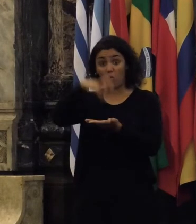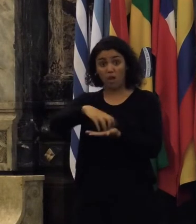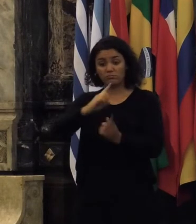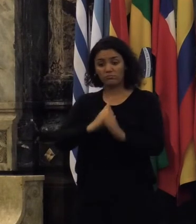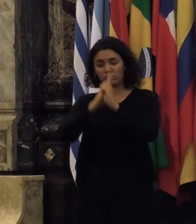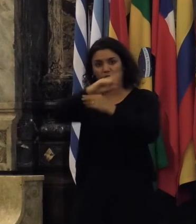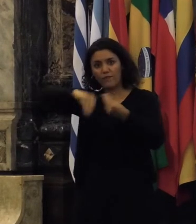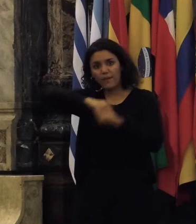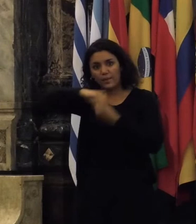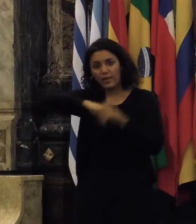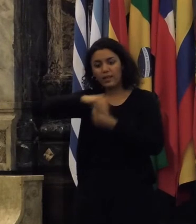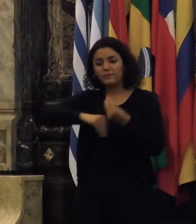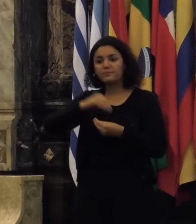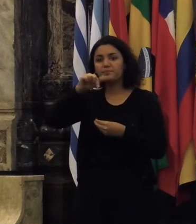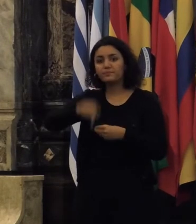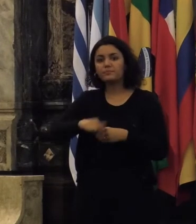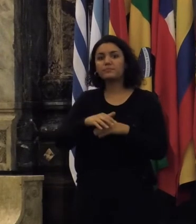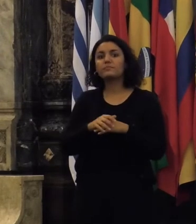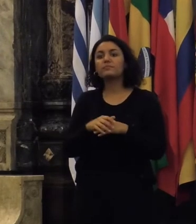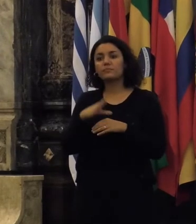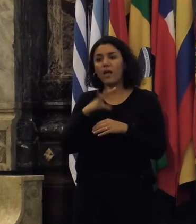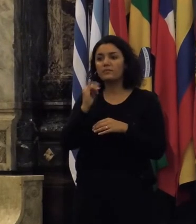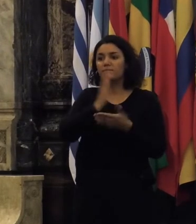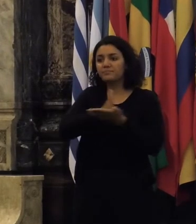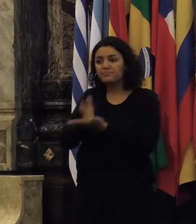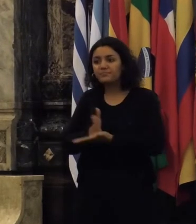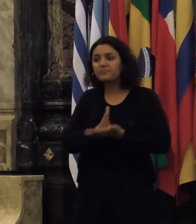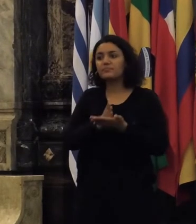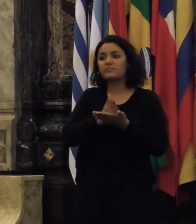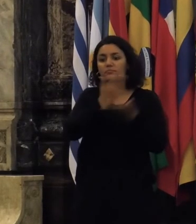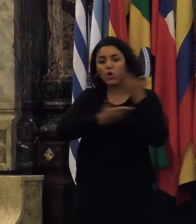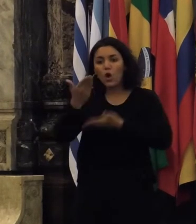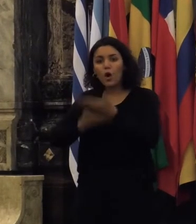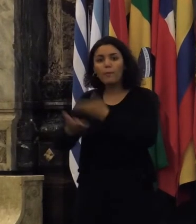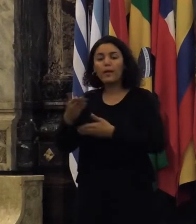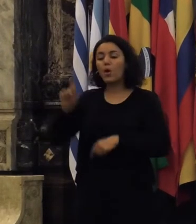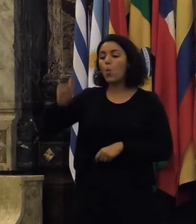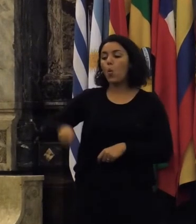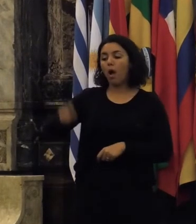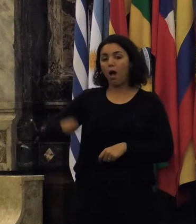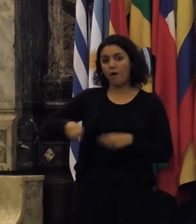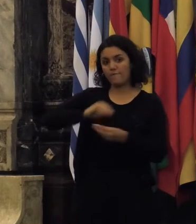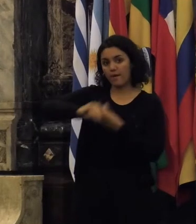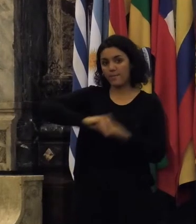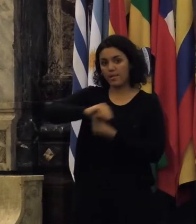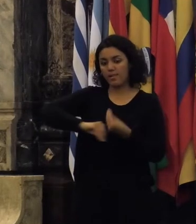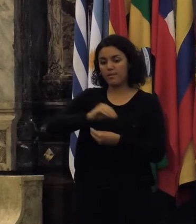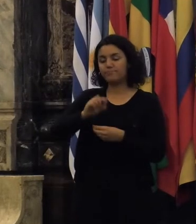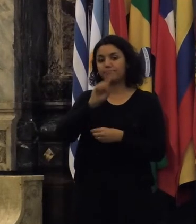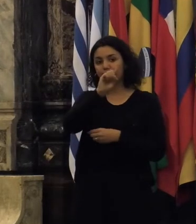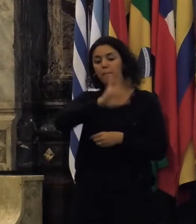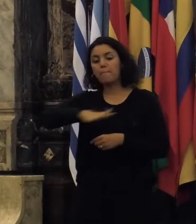cual hay un diálogo interdisciplinar e intersectorial con los juzgados de familia en Mar del